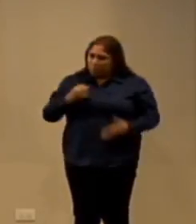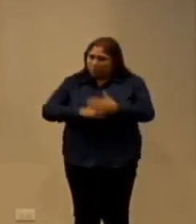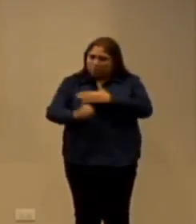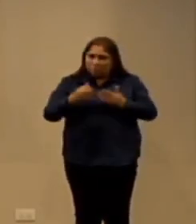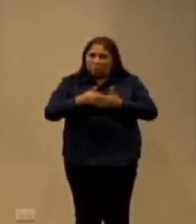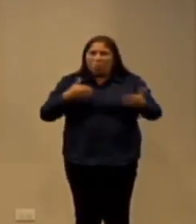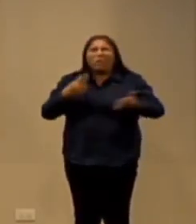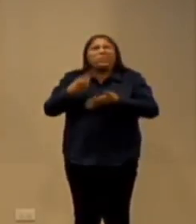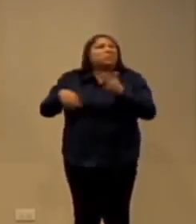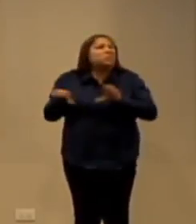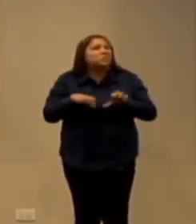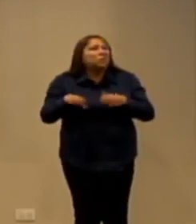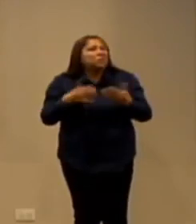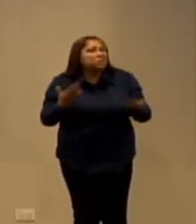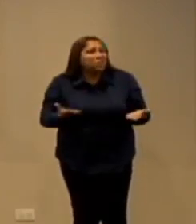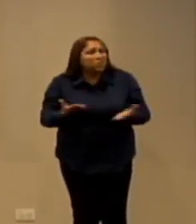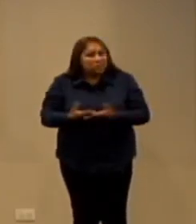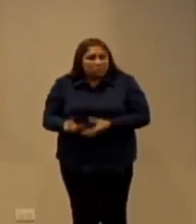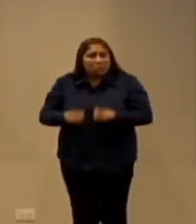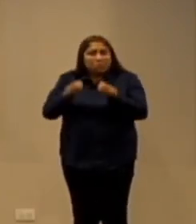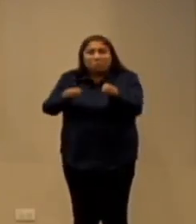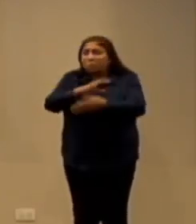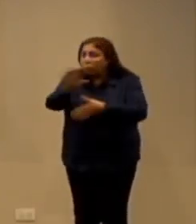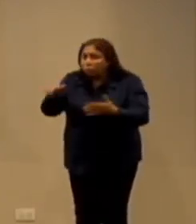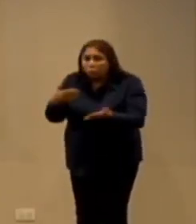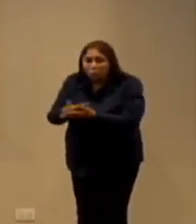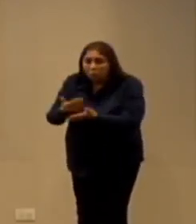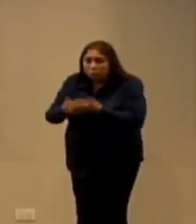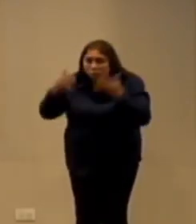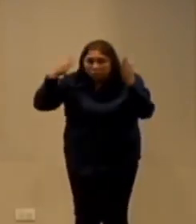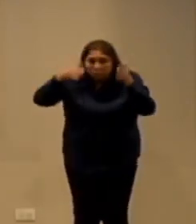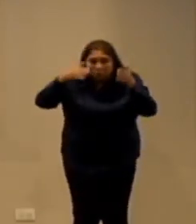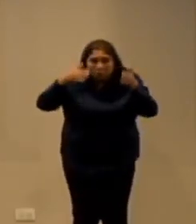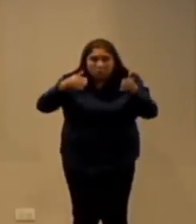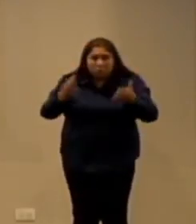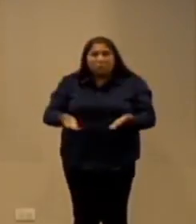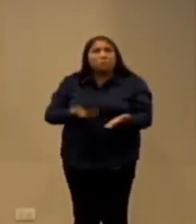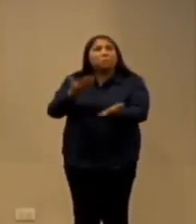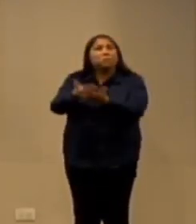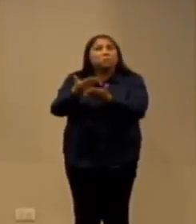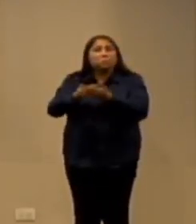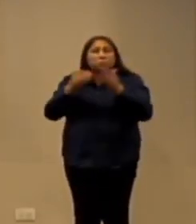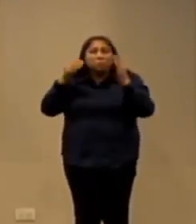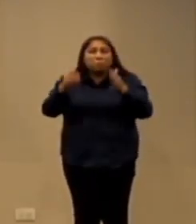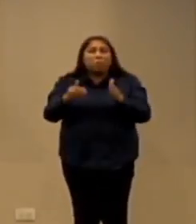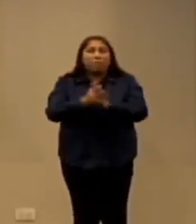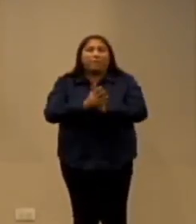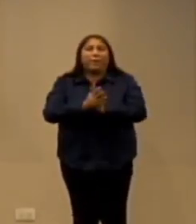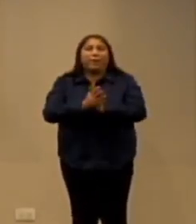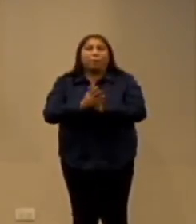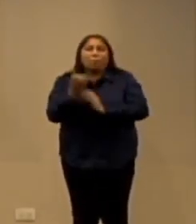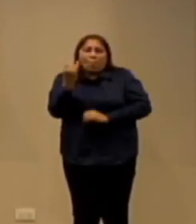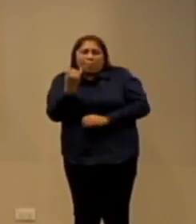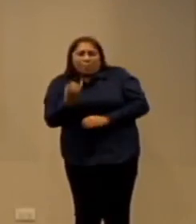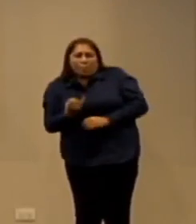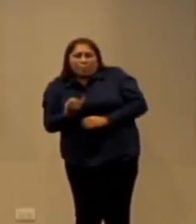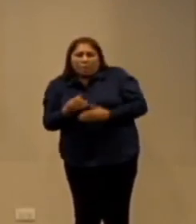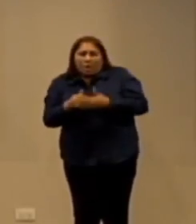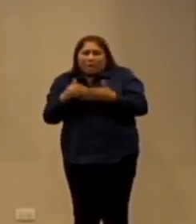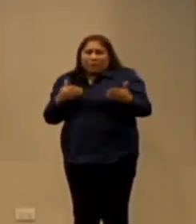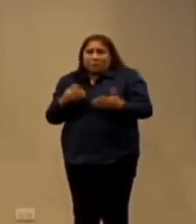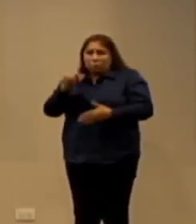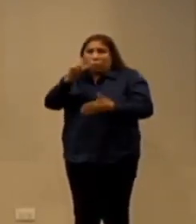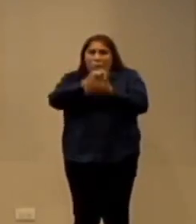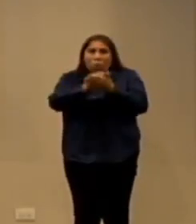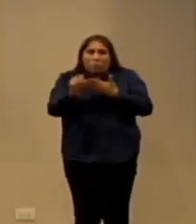¿qué cosas están haciendo con ellos? ¿Están recibiendo todo su CRET? ¿Están recibiendo su tratamiento para la anemia al mes de nacido? Porque hacen anemia